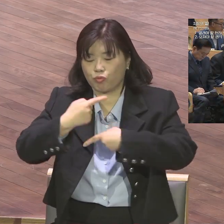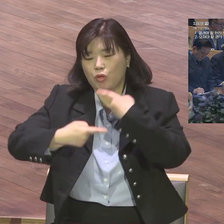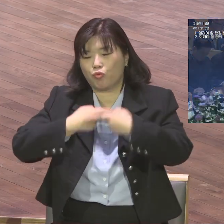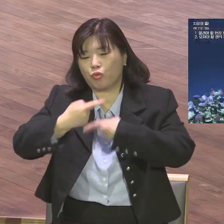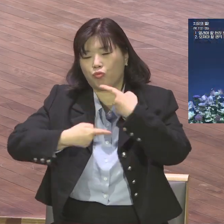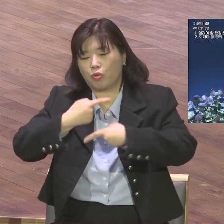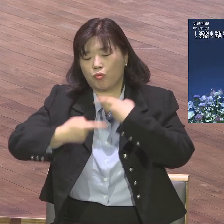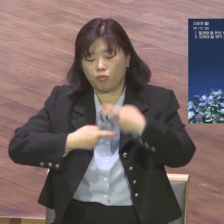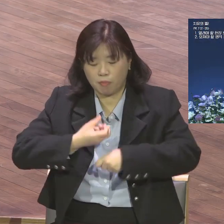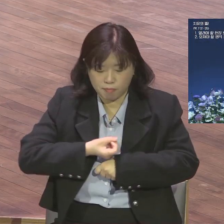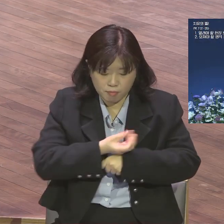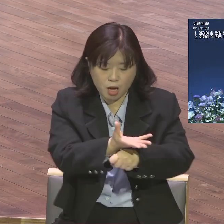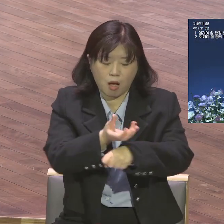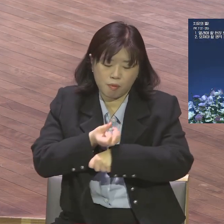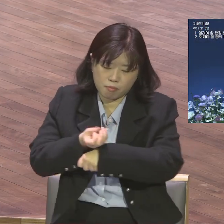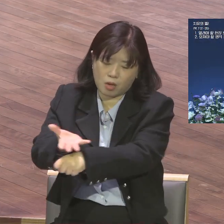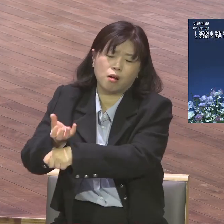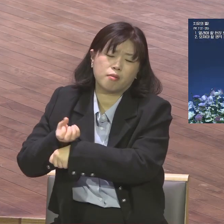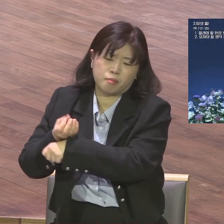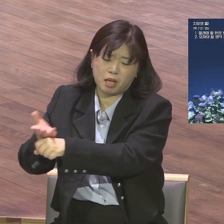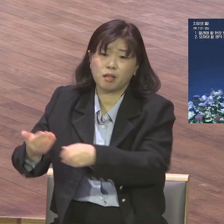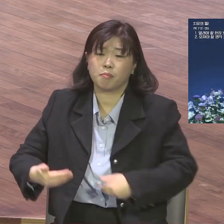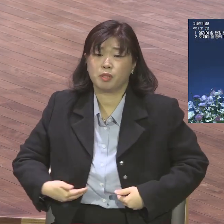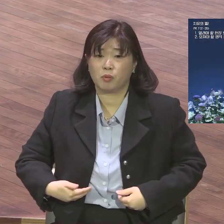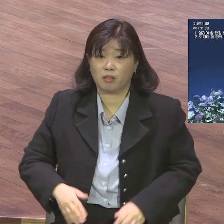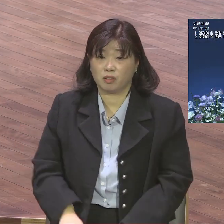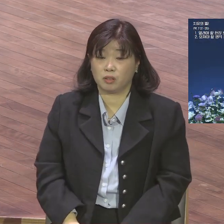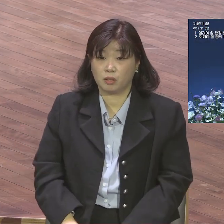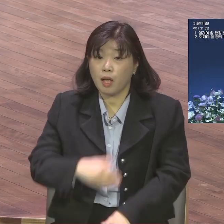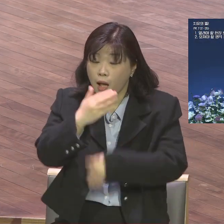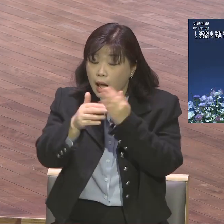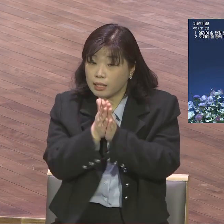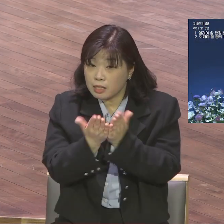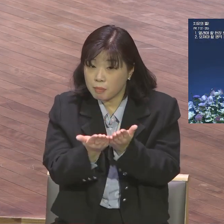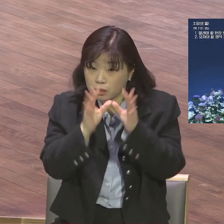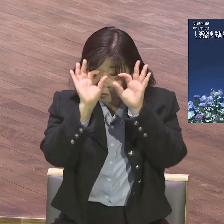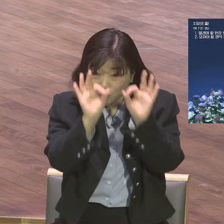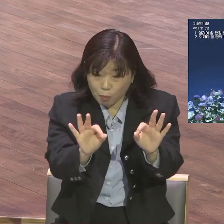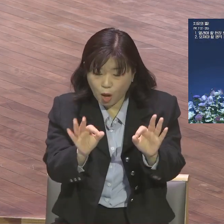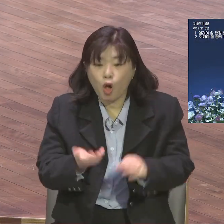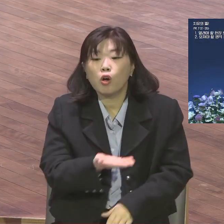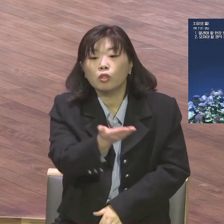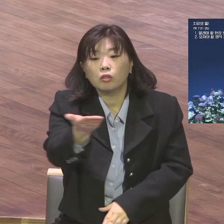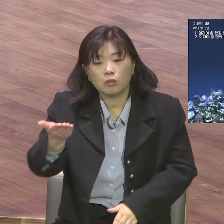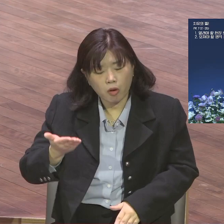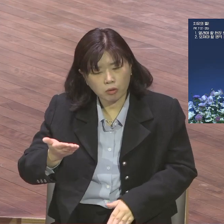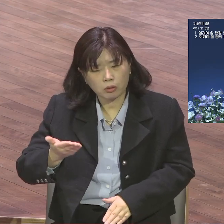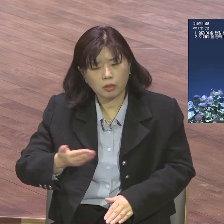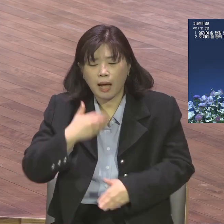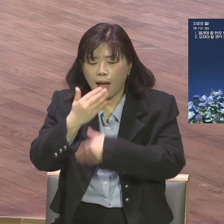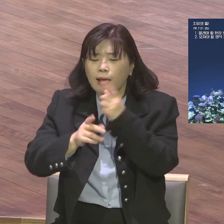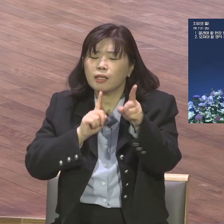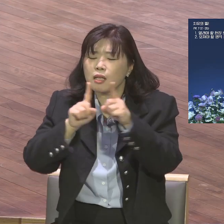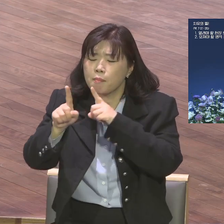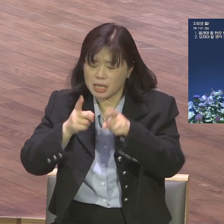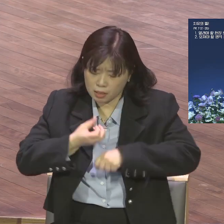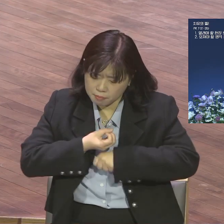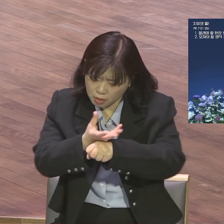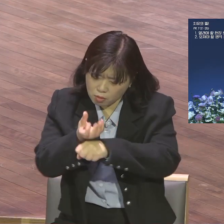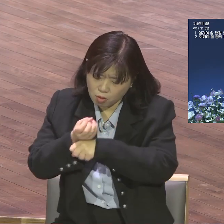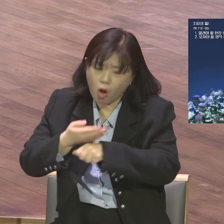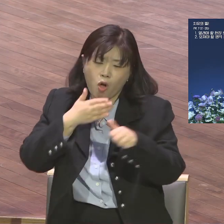빌립보서 4장 2절에 너는 말씀을 전파하라. 때를 얻든지 못 얻든지 항상